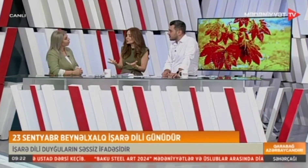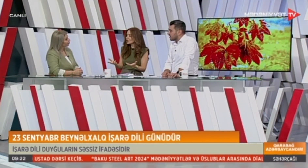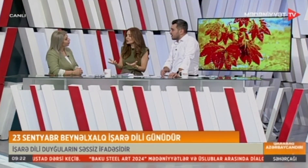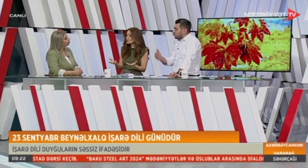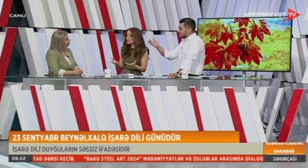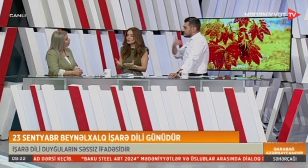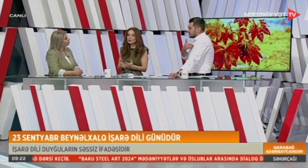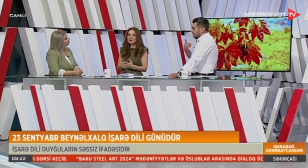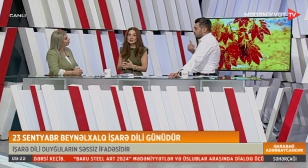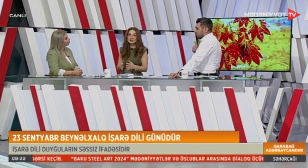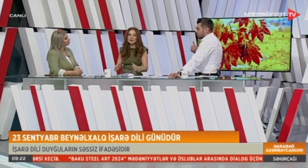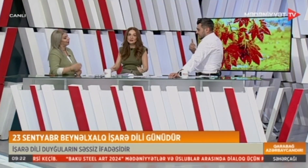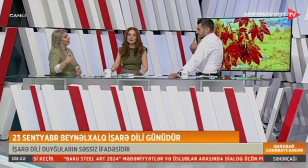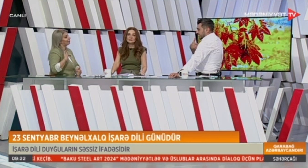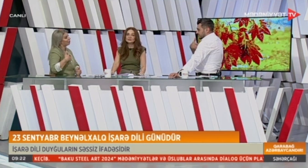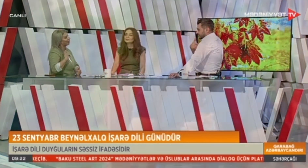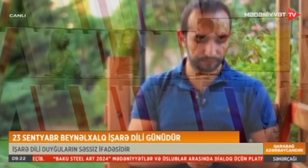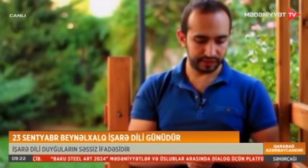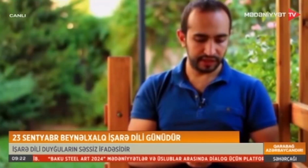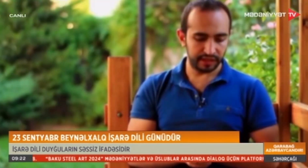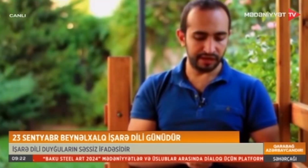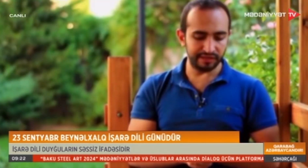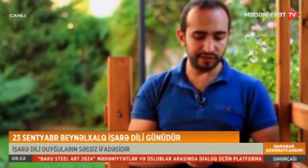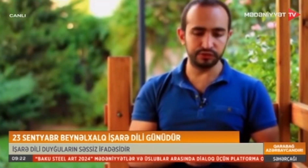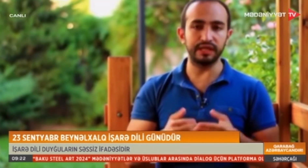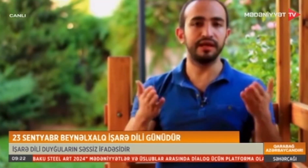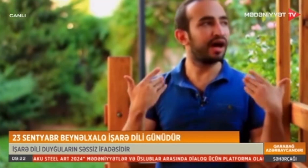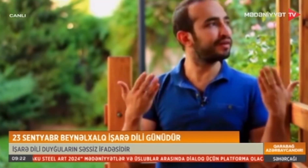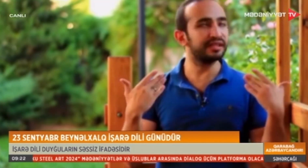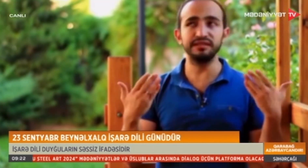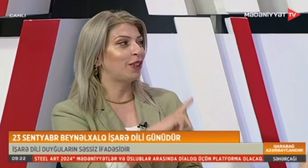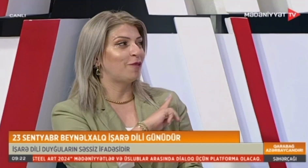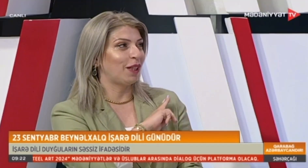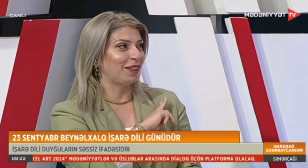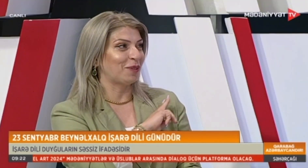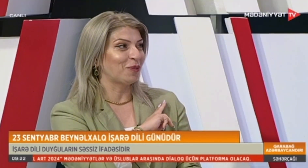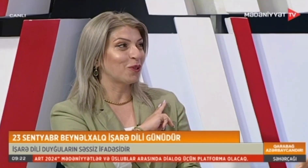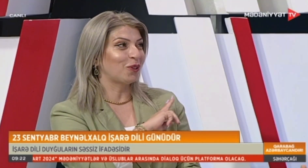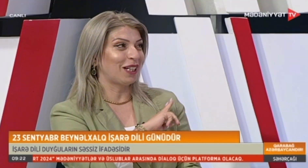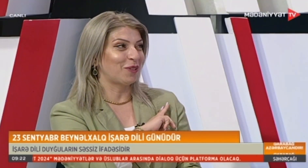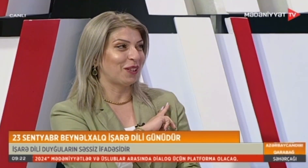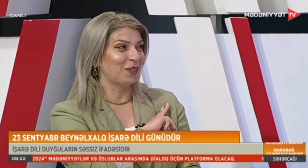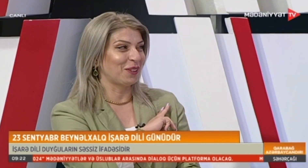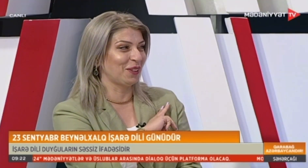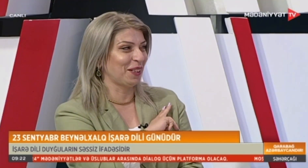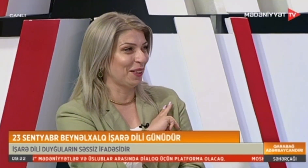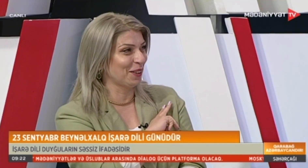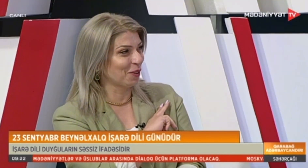qayda üzərində. İstəmək bu, yəni qəlbdən. Yox, bu nə isə istəyirəm. Bu sevməkdir. Sol tərəf ürəyin üstə göstərirsiniz.